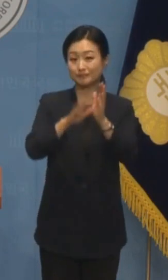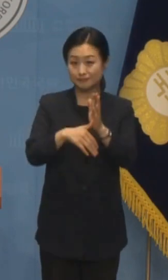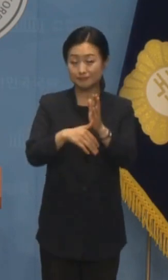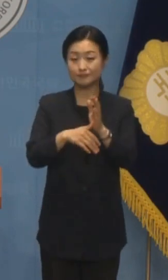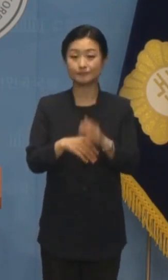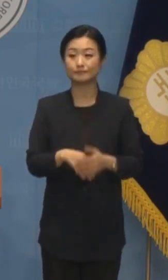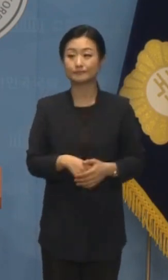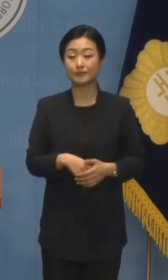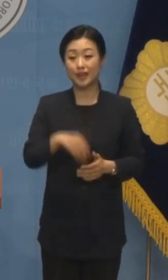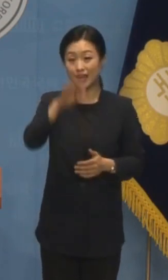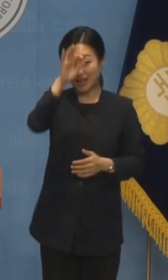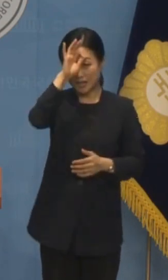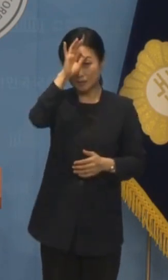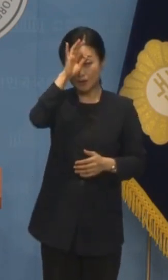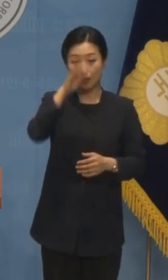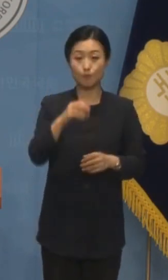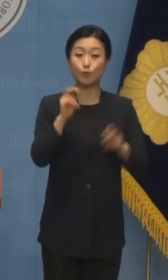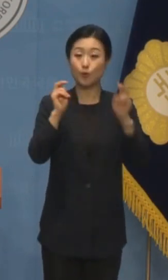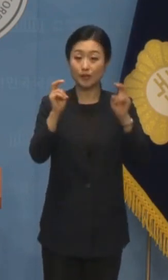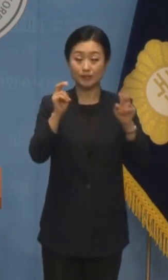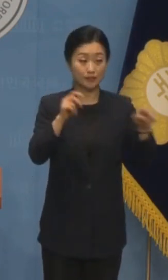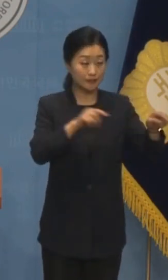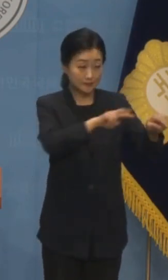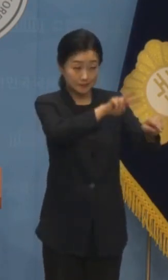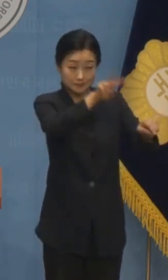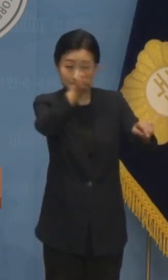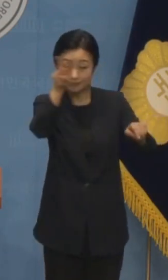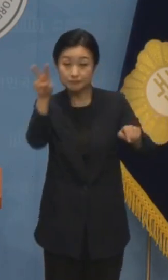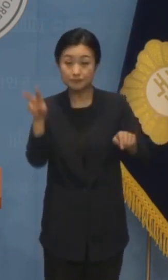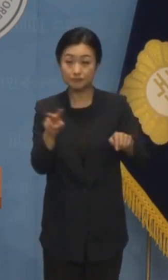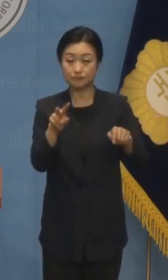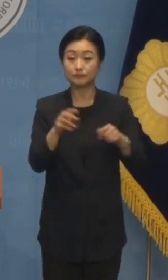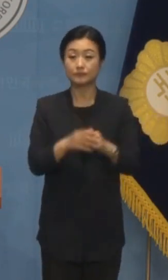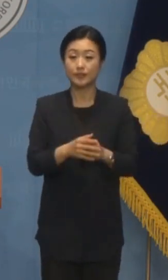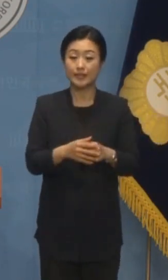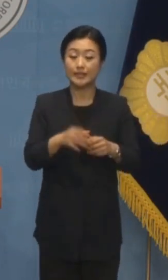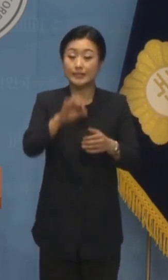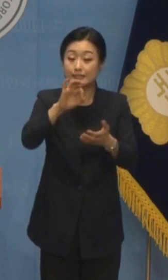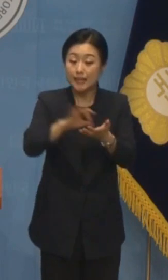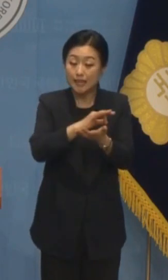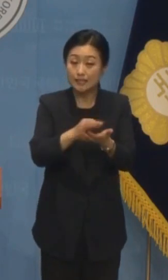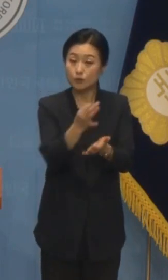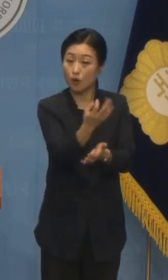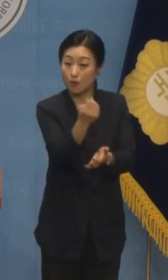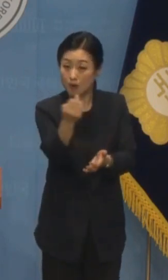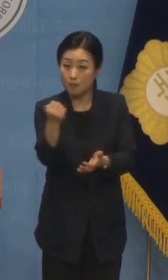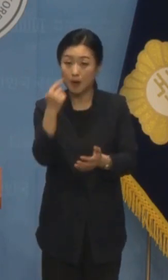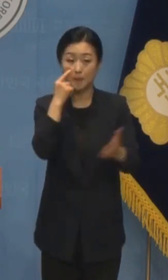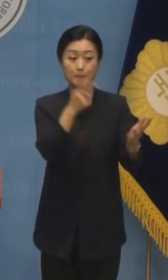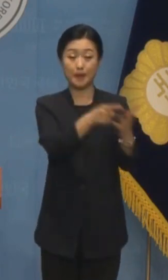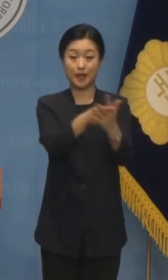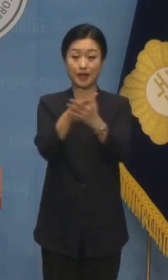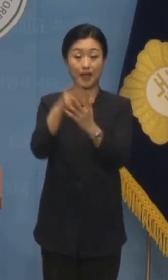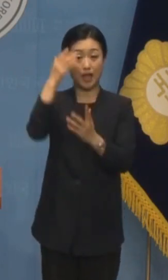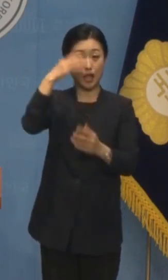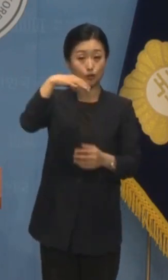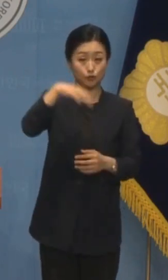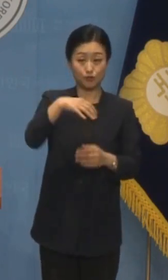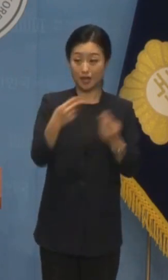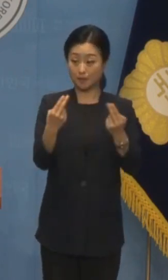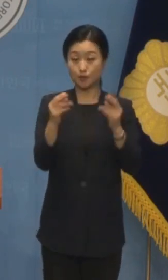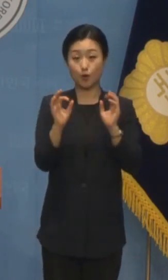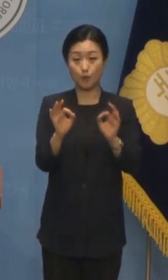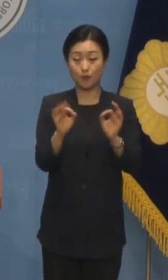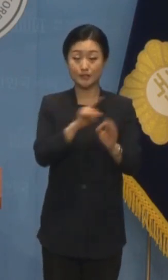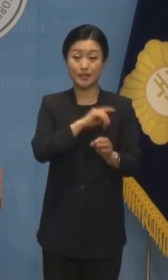보고서는 각국이 제공한 재정 데이터를 가지고 국제 비교 가능한 재정 상태를 제공합니다. 대한민국 재정 상태를